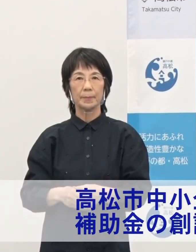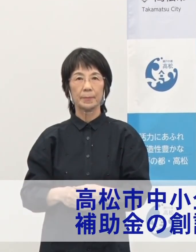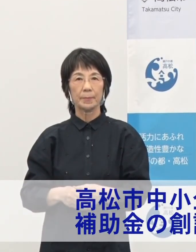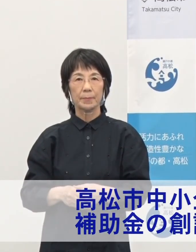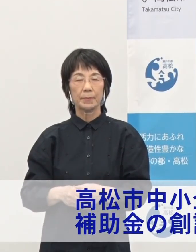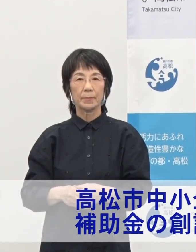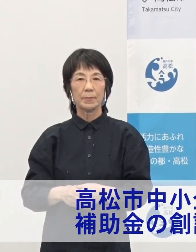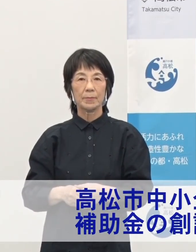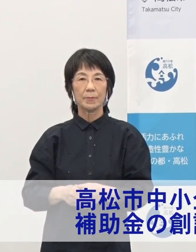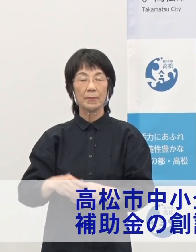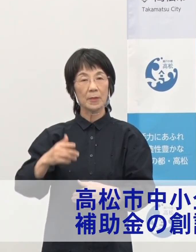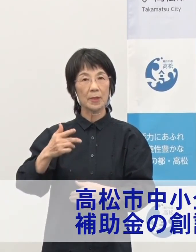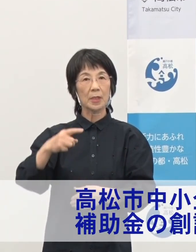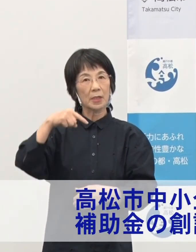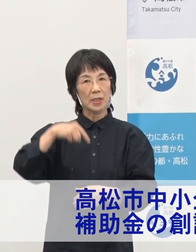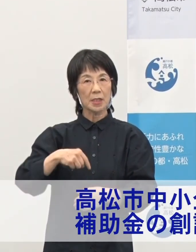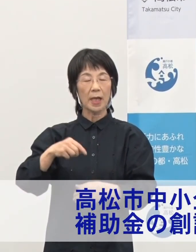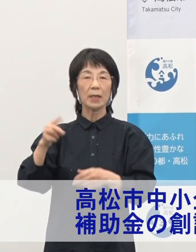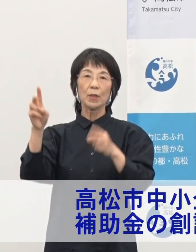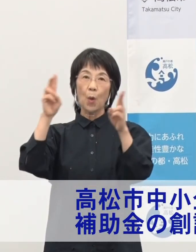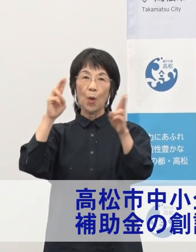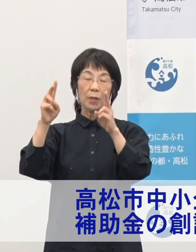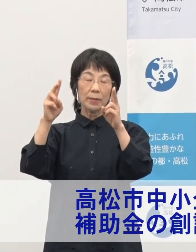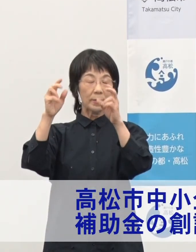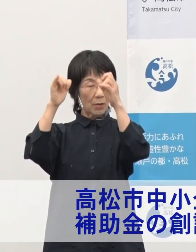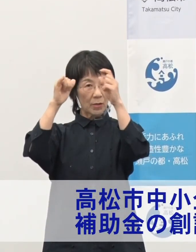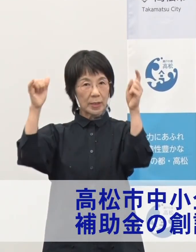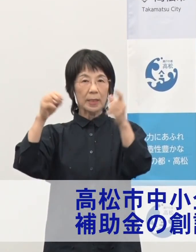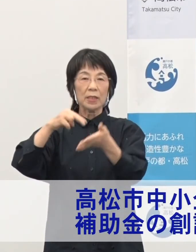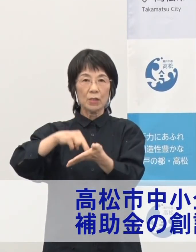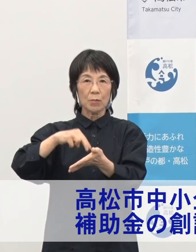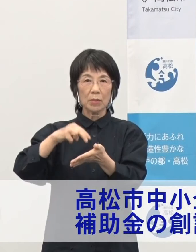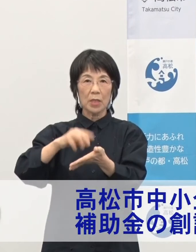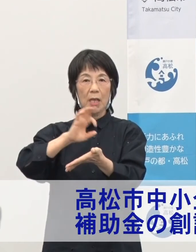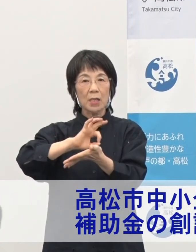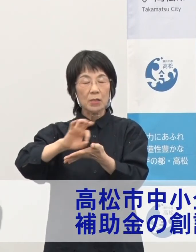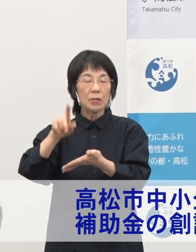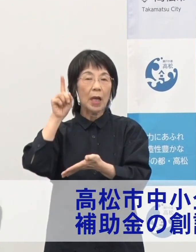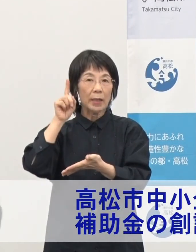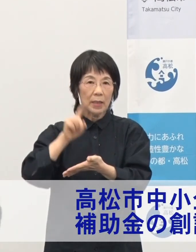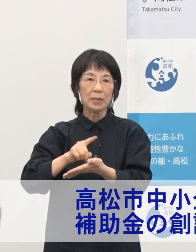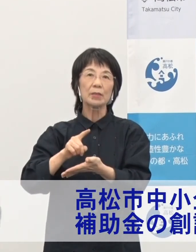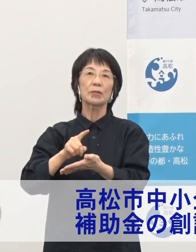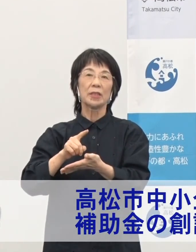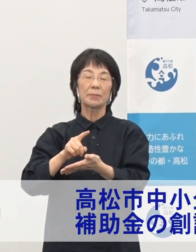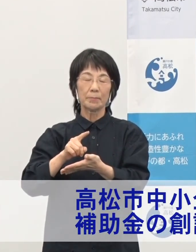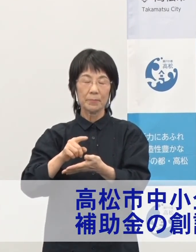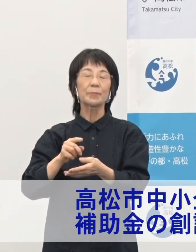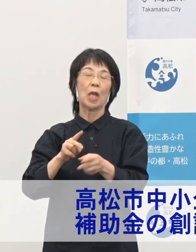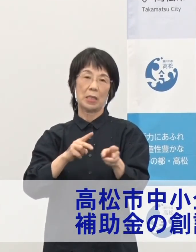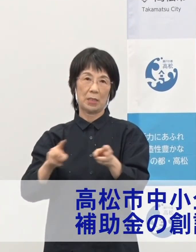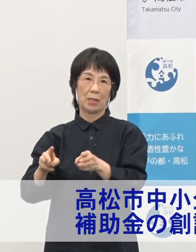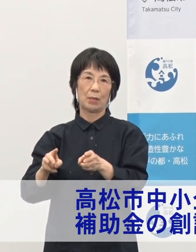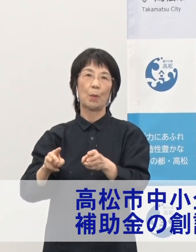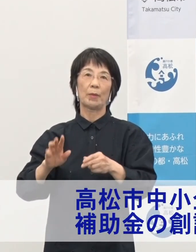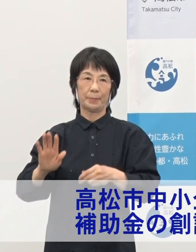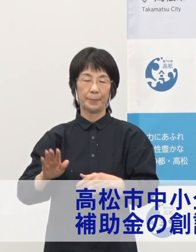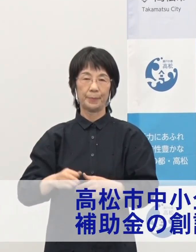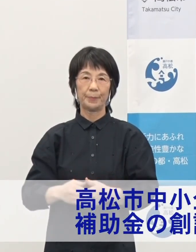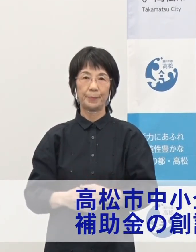ます市内中小企業者等にとってより利用しやすい制度といたしておるところでございます